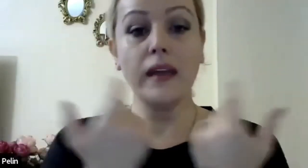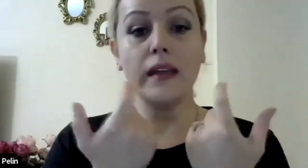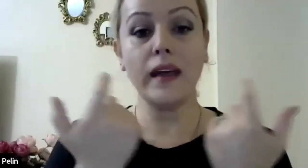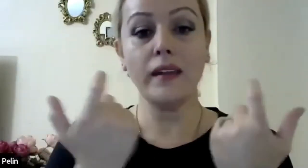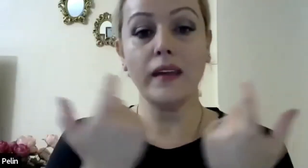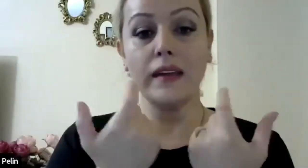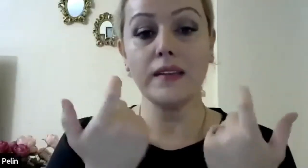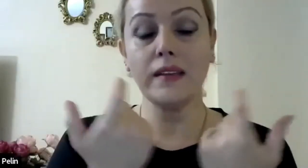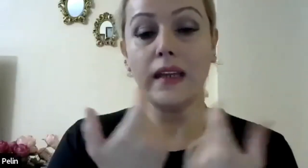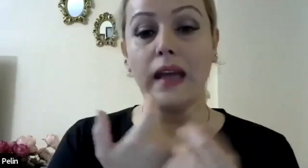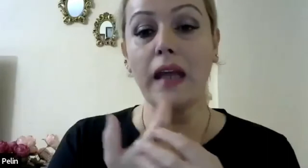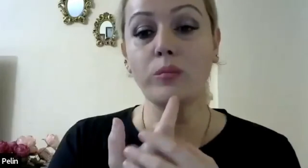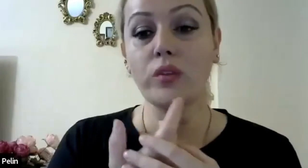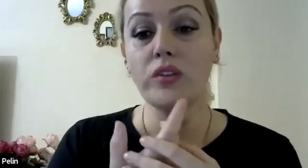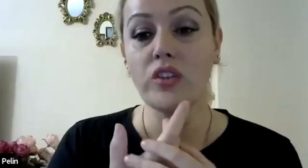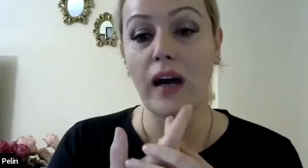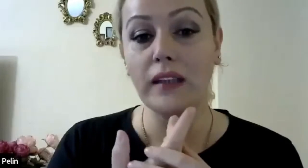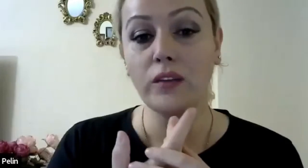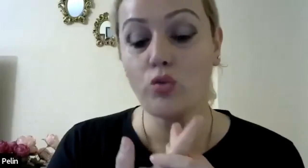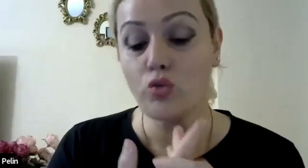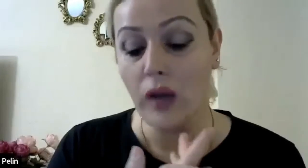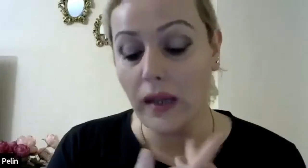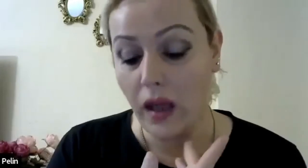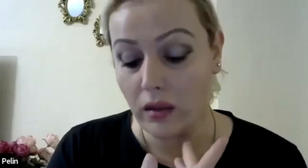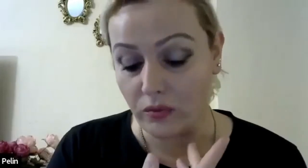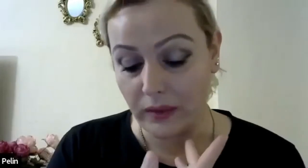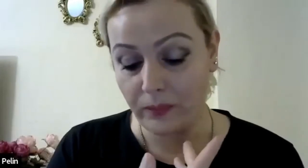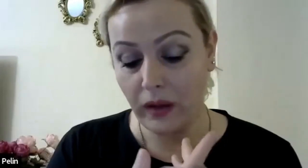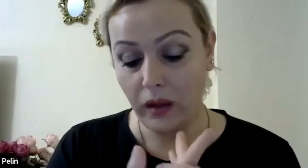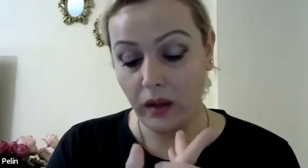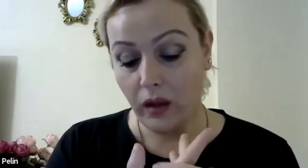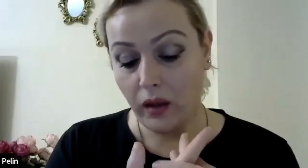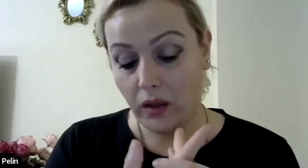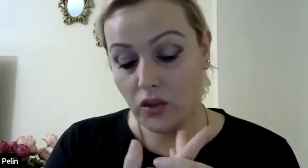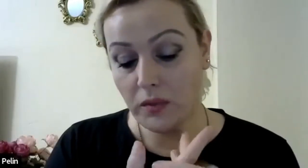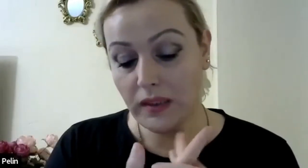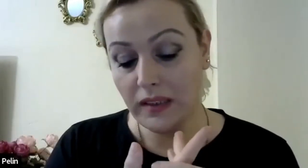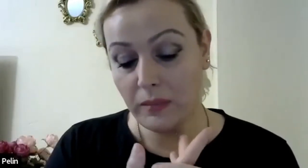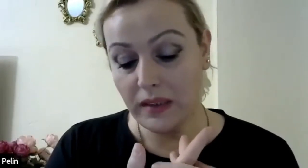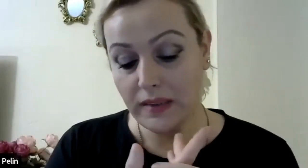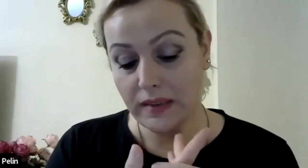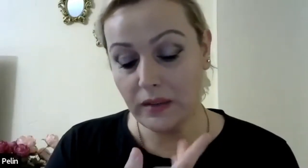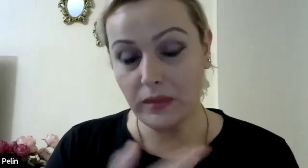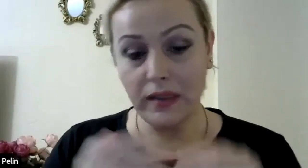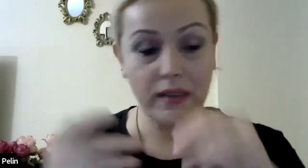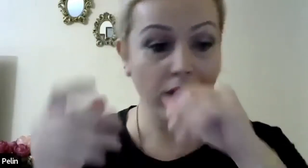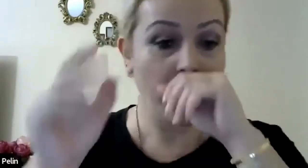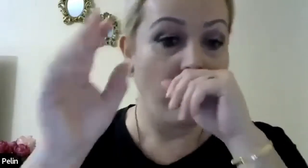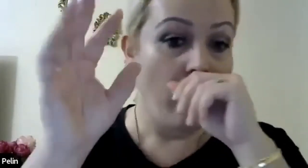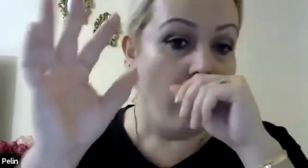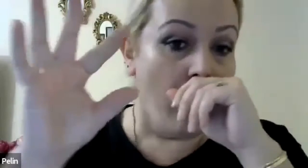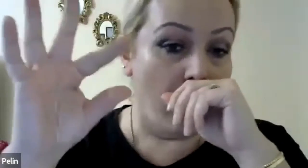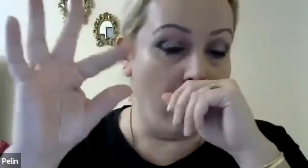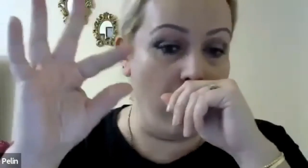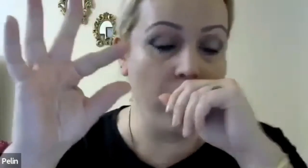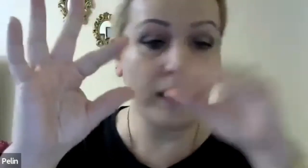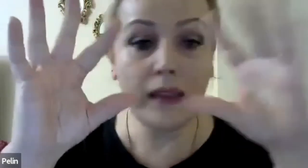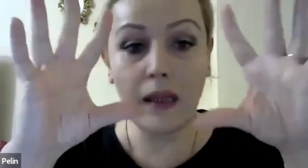Nerede, neresi, nereye? Yani bu işaretin üç tane anlamı var. Şimdi ne demek istediğimde ise iki elimin